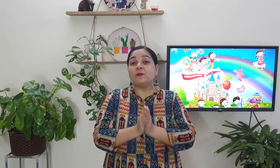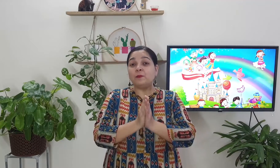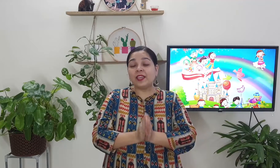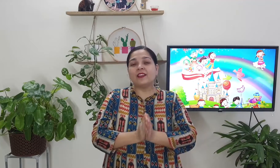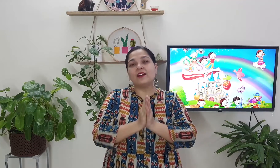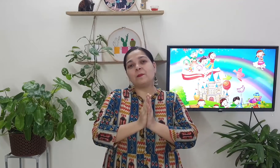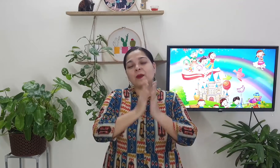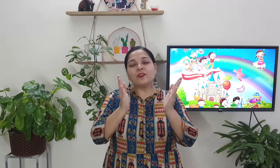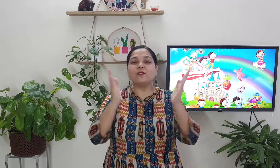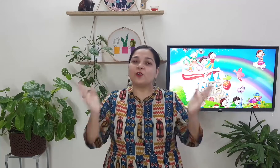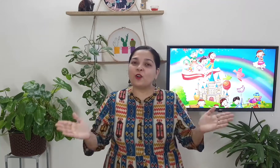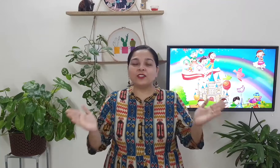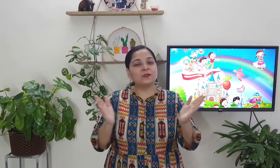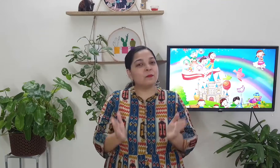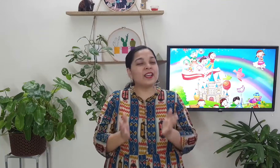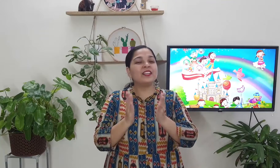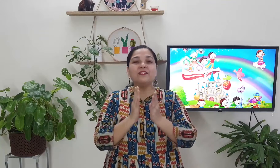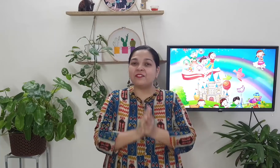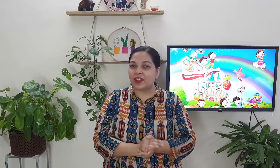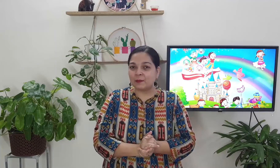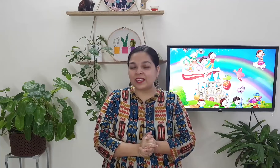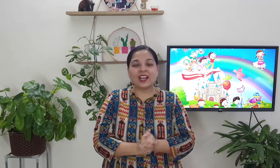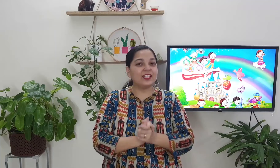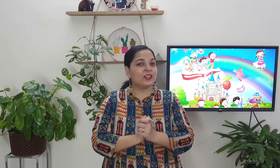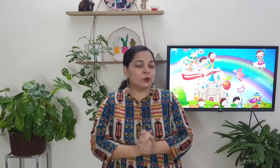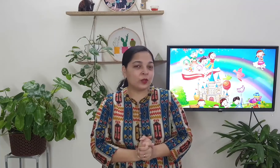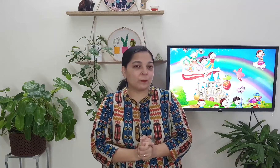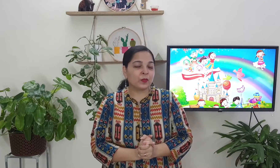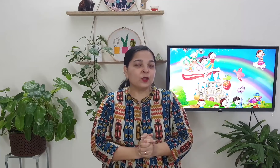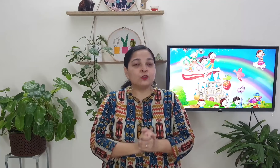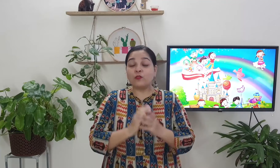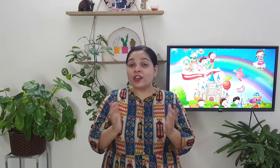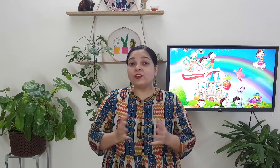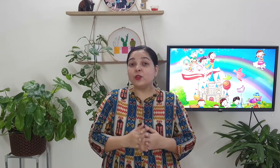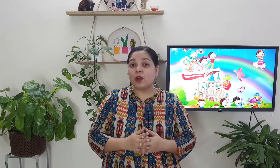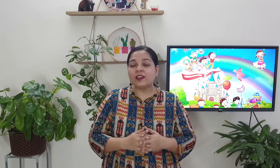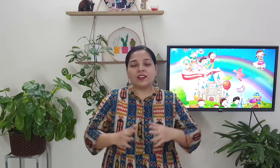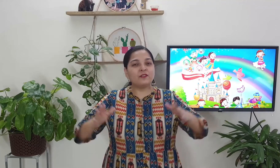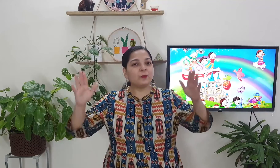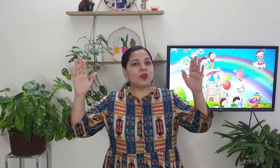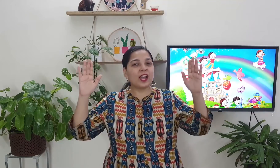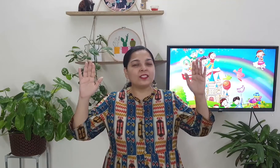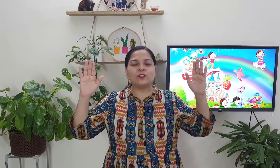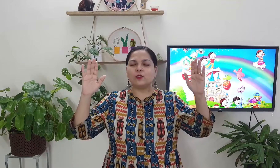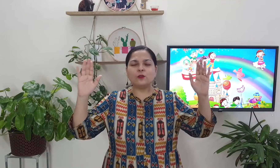உங்கள் தேவனாகவும் நண்பராகவும் ஏற்று தேவனின் மகா பெரிய குடும்பத்தில் சேர்ந்து கொள்ளலாம். நீங்கள்